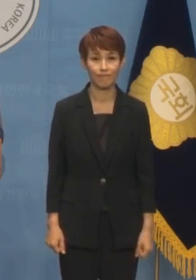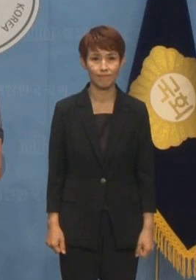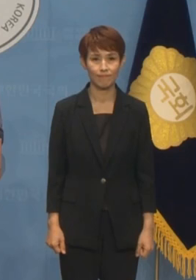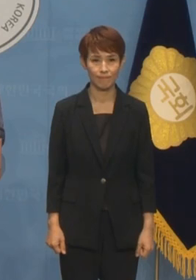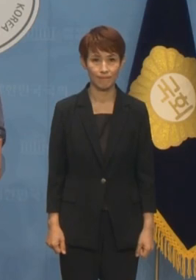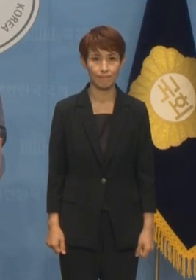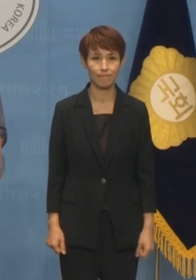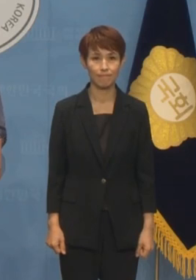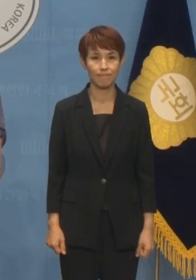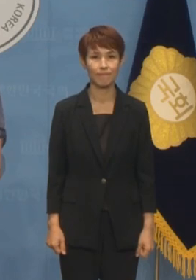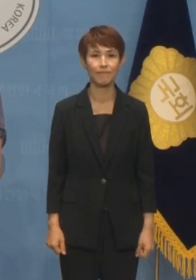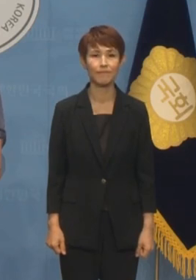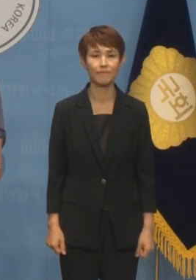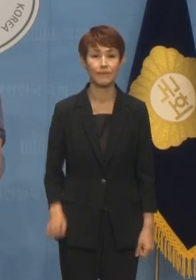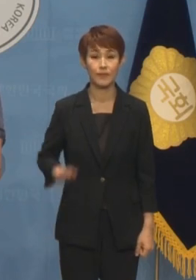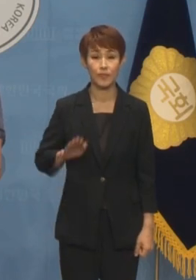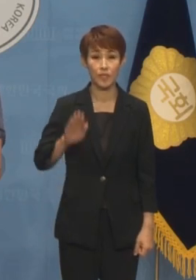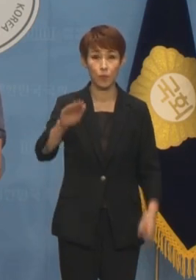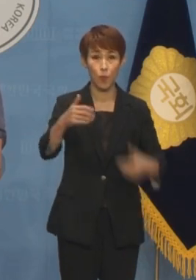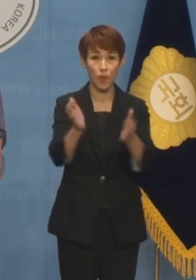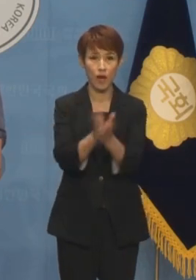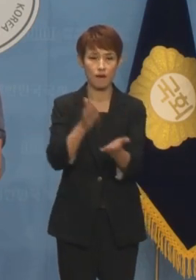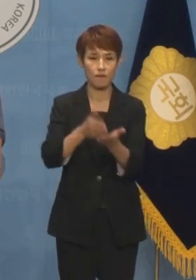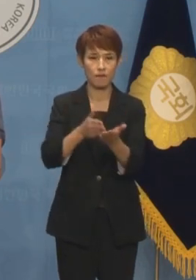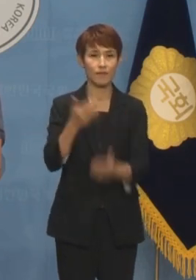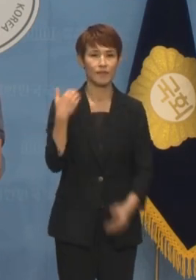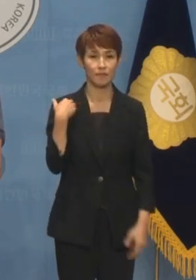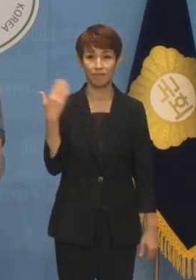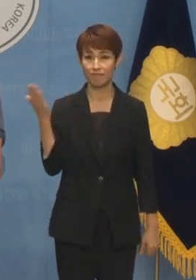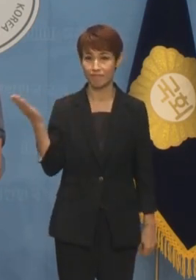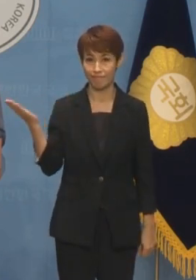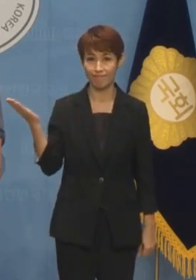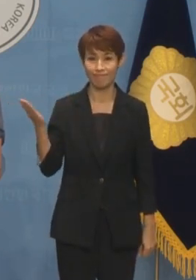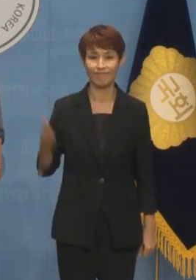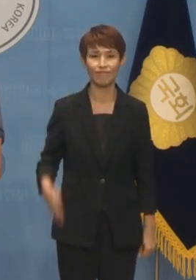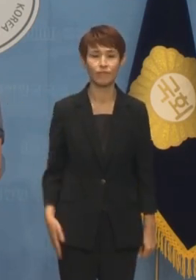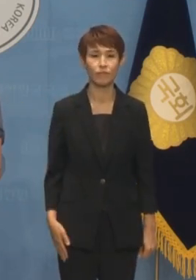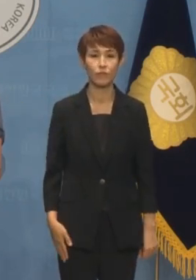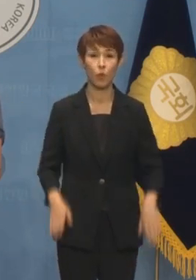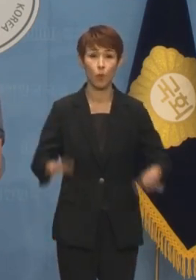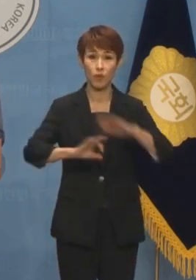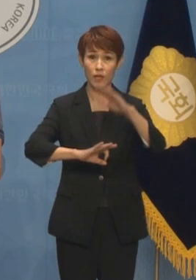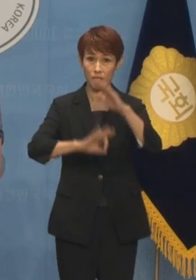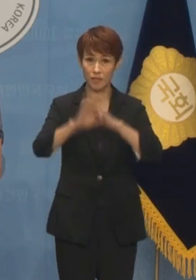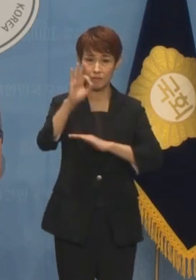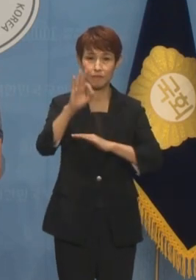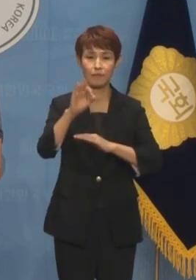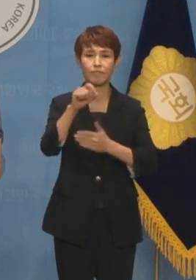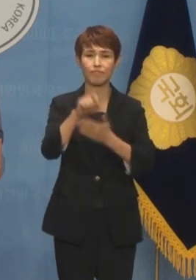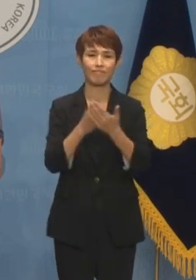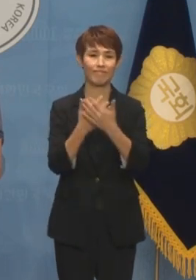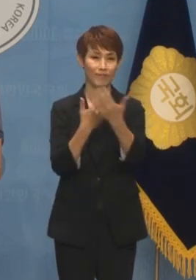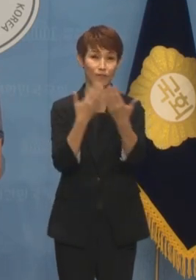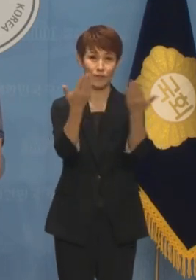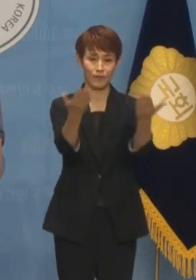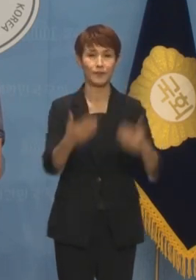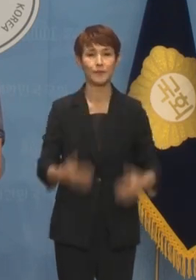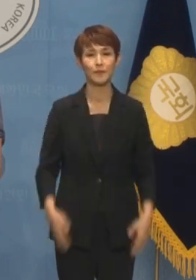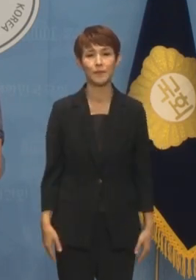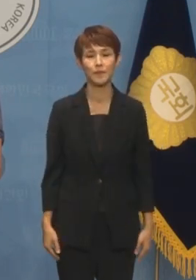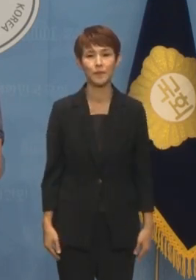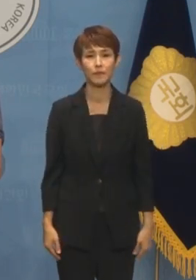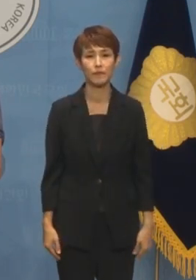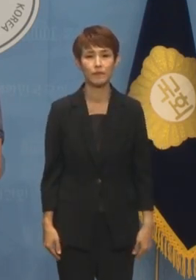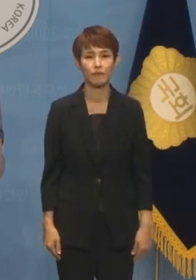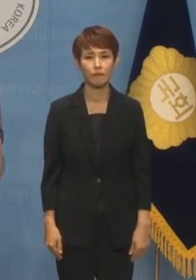예 시작하겠습니다 진보당 대변인 홍성규 오늘 오전 브리핑 드리겠습니다